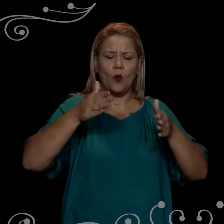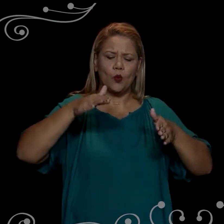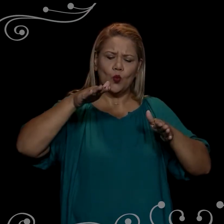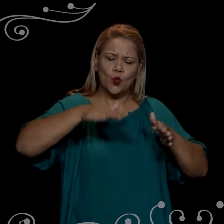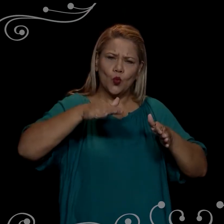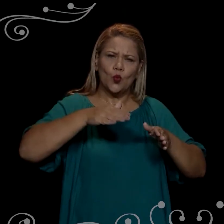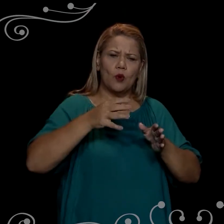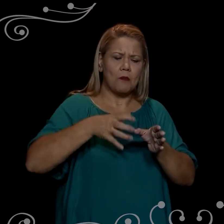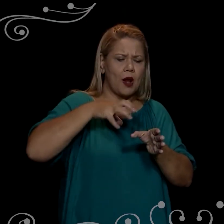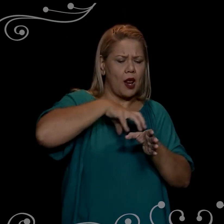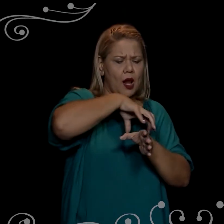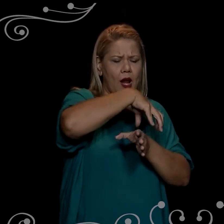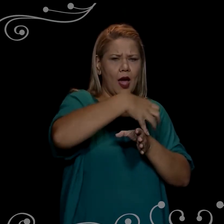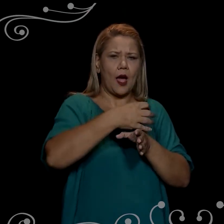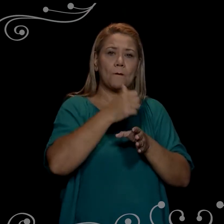em belíssimos cavalos.